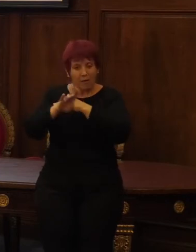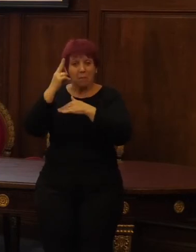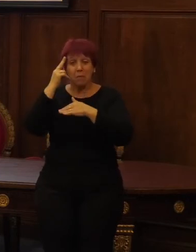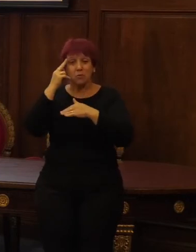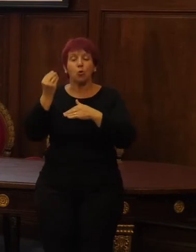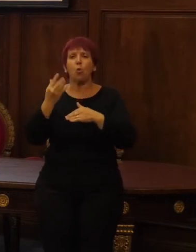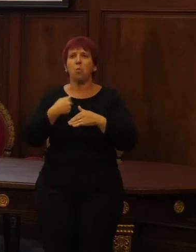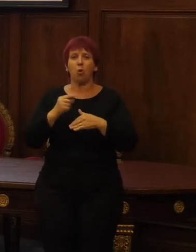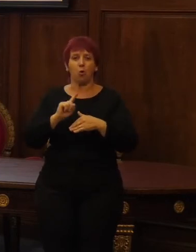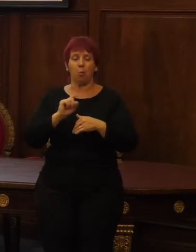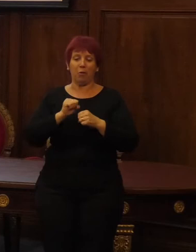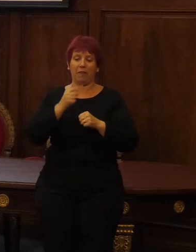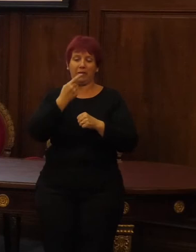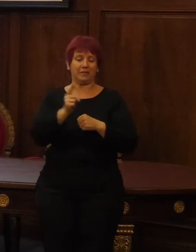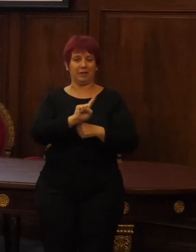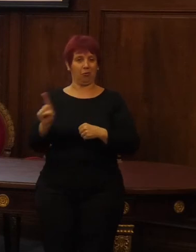cinismo.